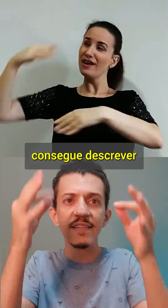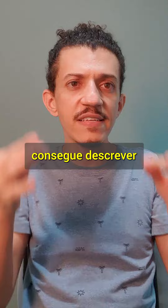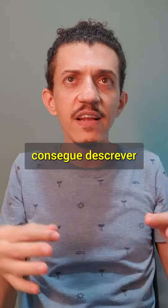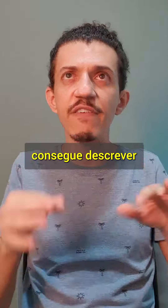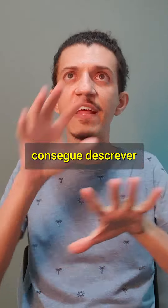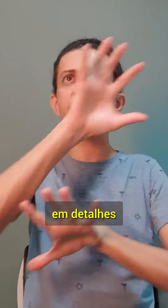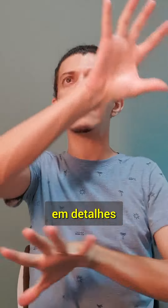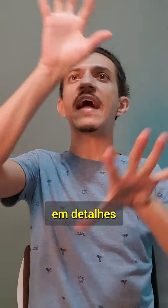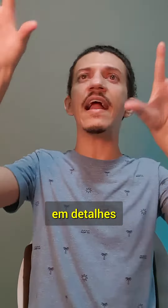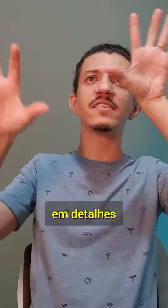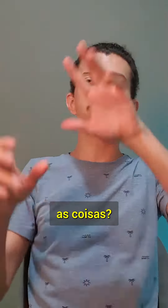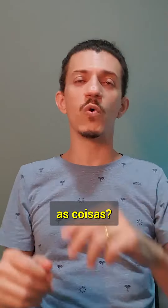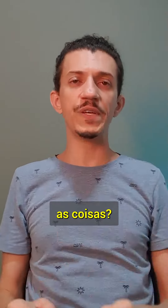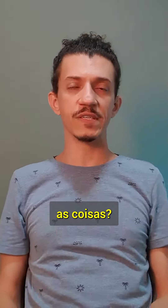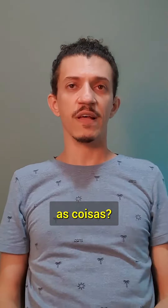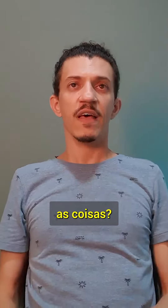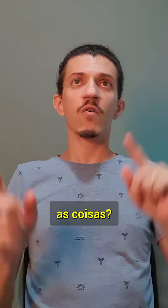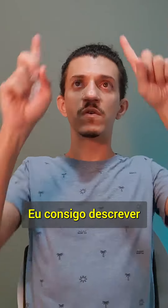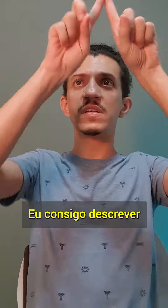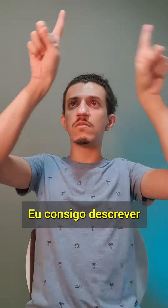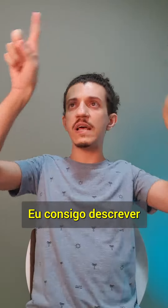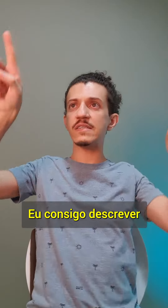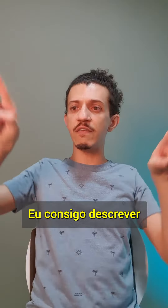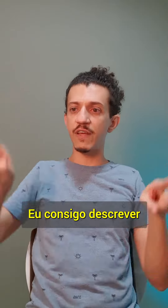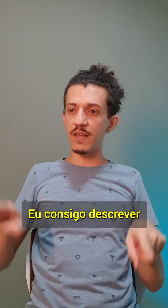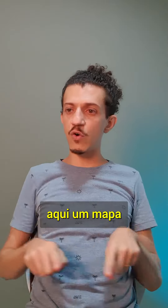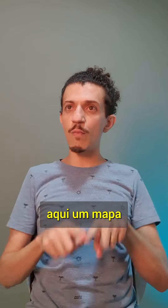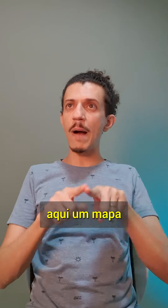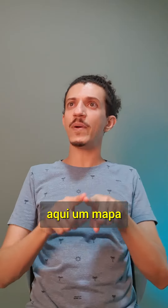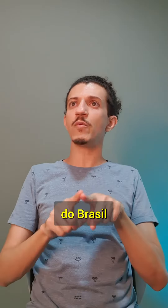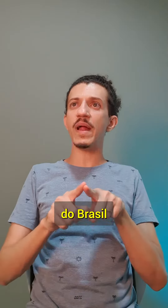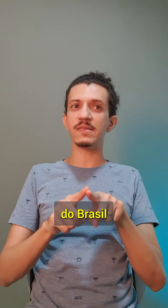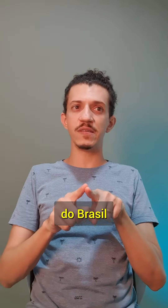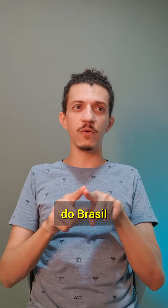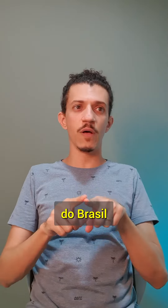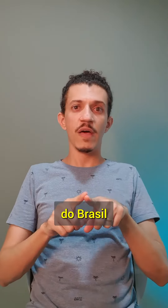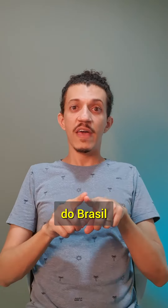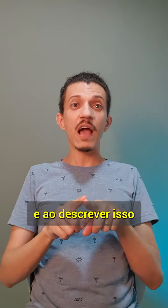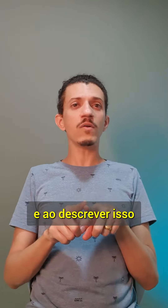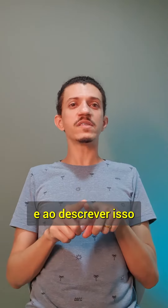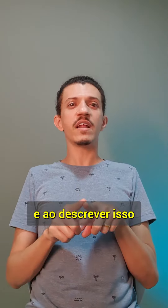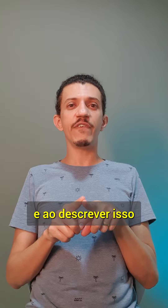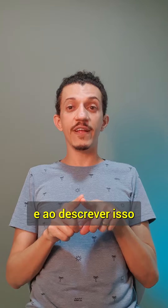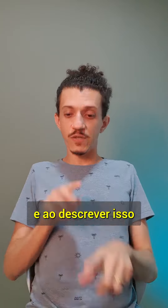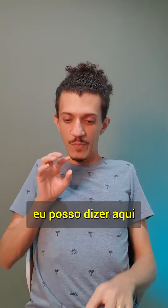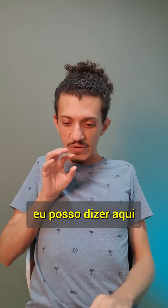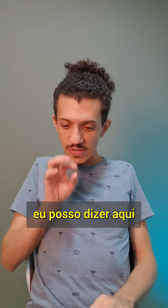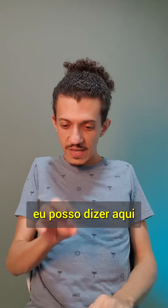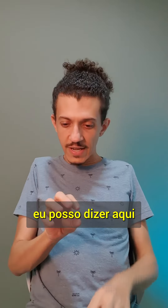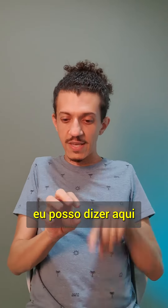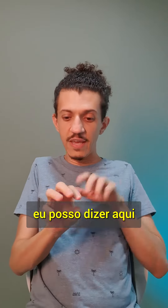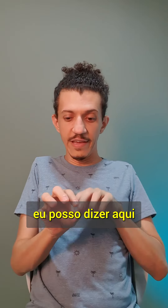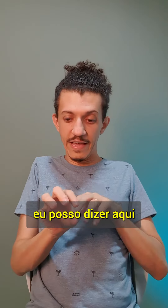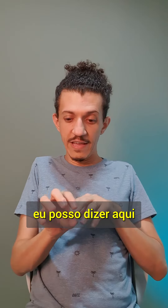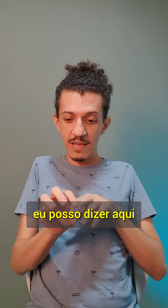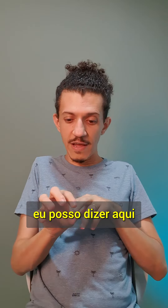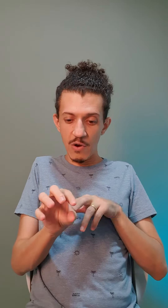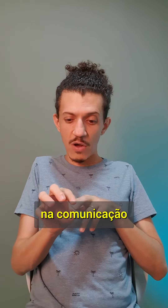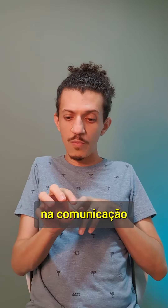descrever em detalhes as coisas. Eu consigo descrever aqui no mapa do Brasil. E ao descrever isso, eu posso dizer aqui, e na